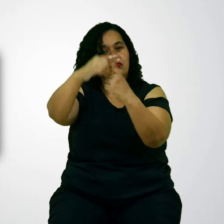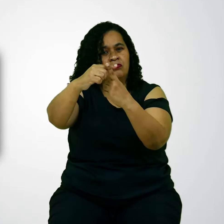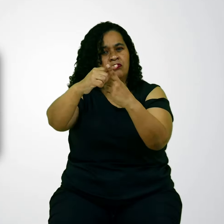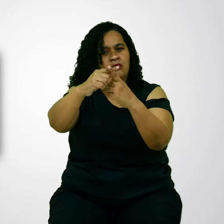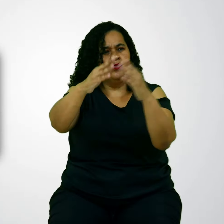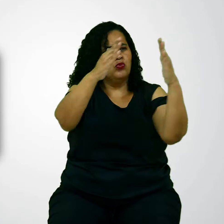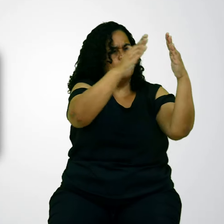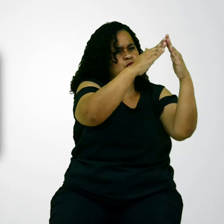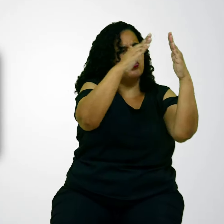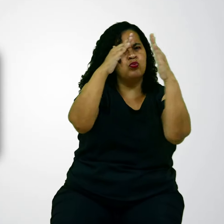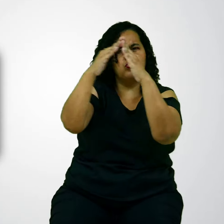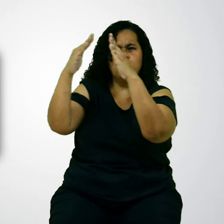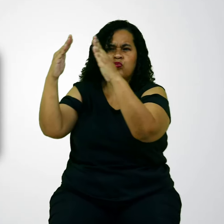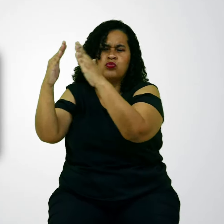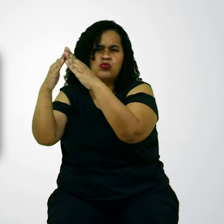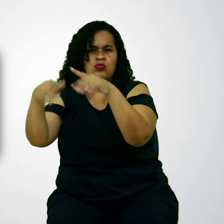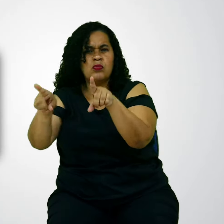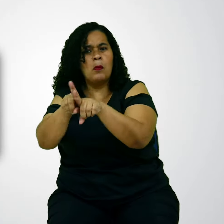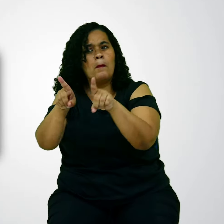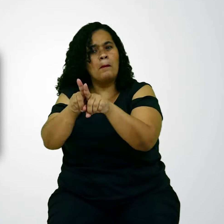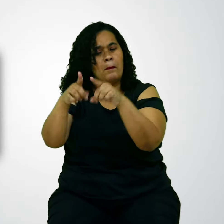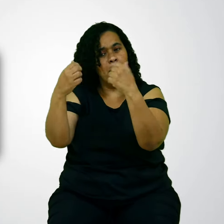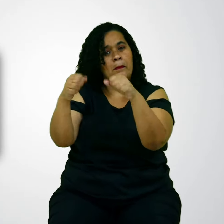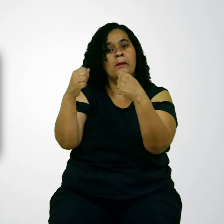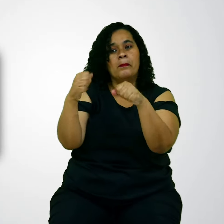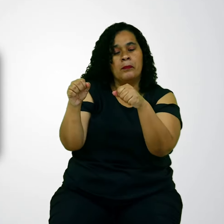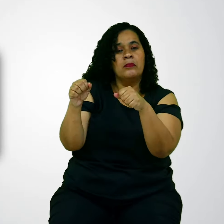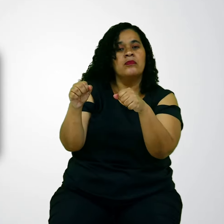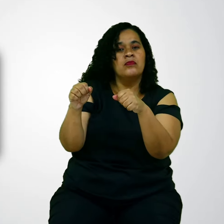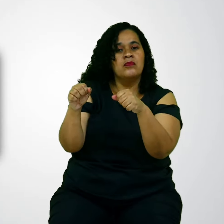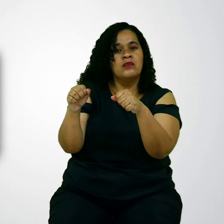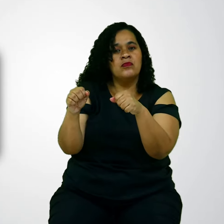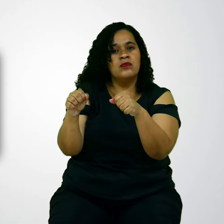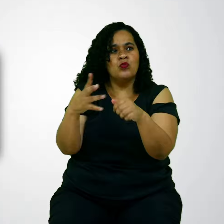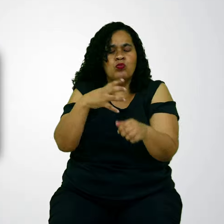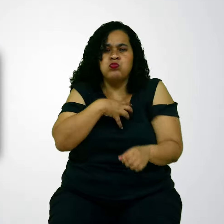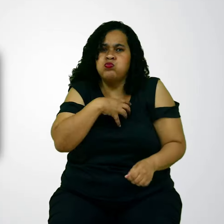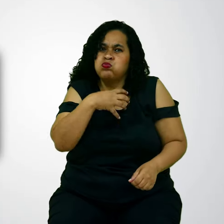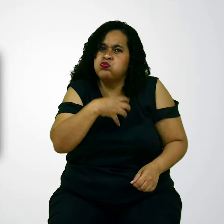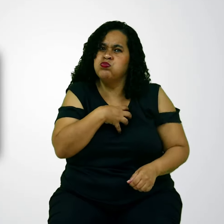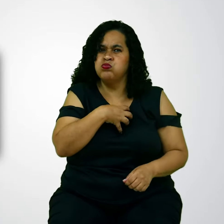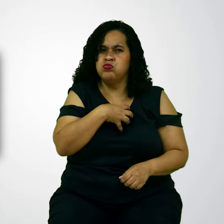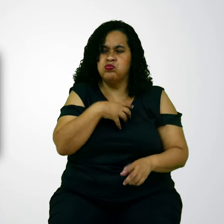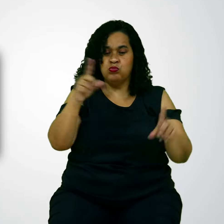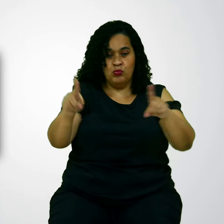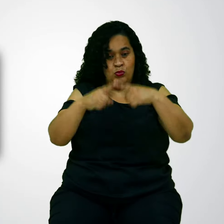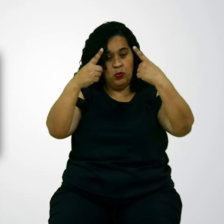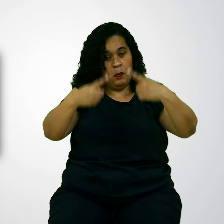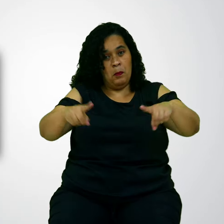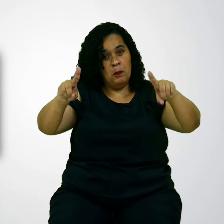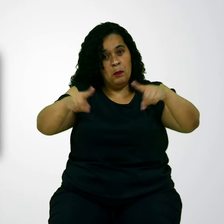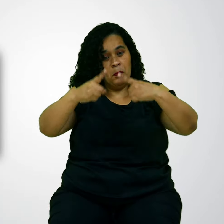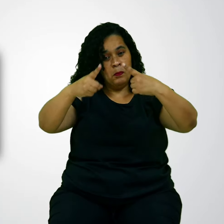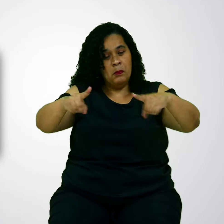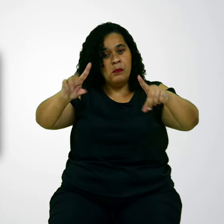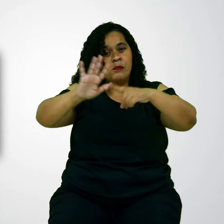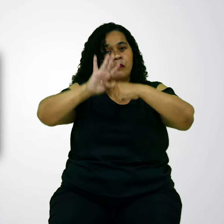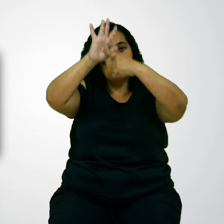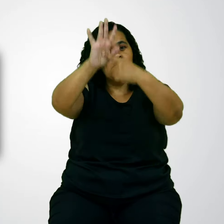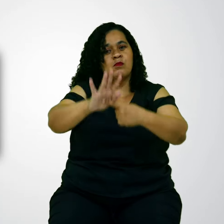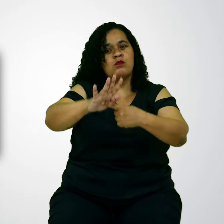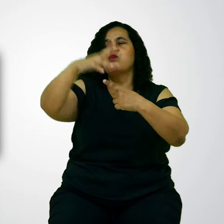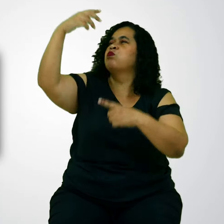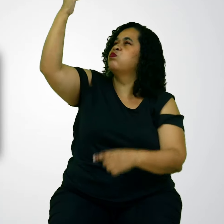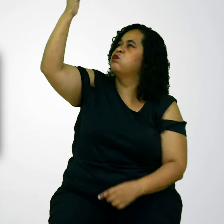servidos por essa comunidade. E a música é um excelente instrumento da graça de Deus, Fabinho, para que a